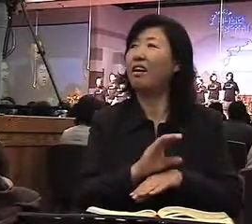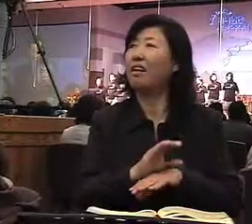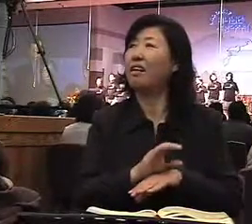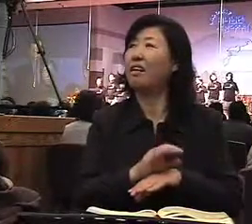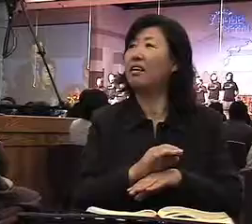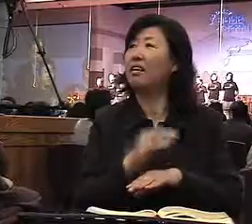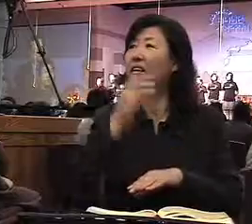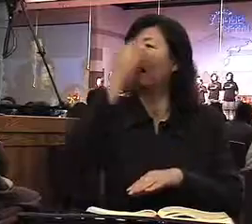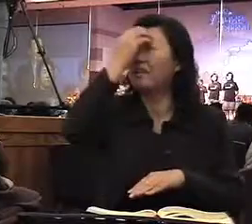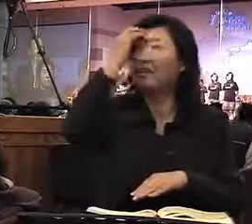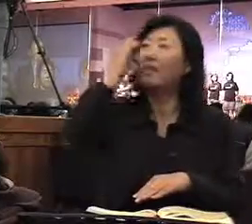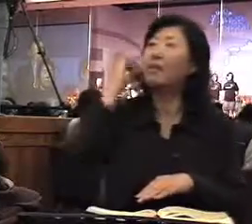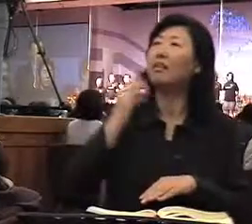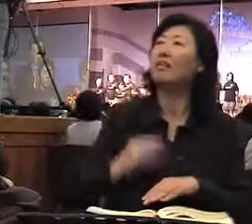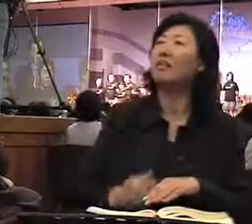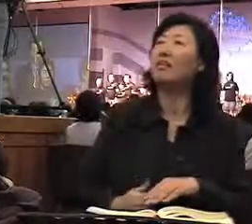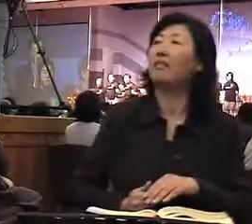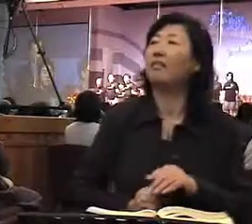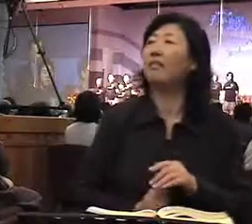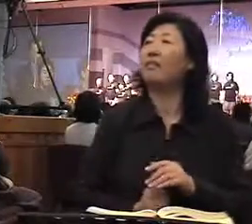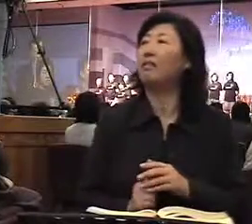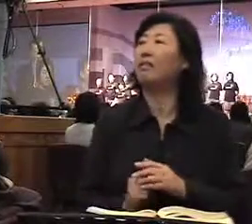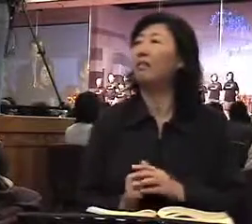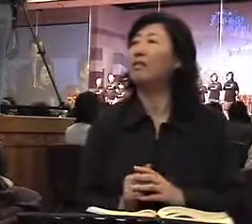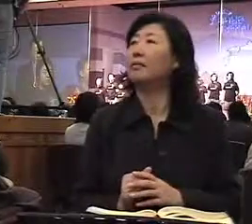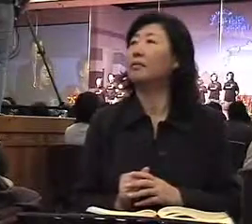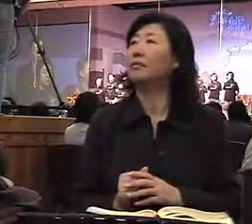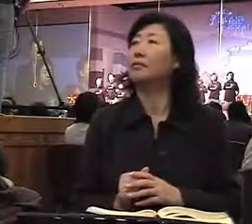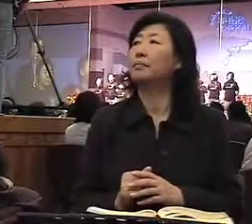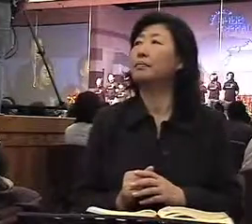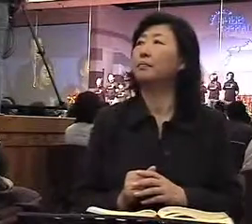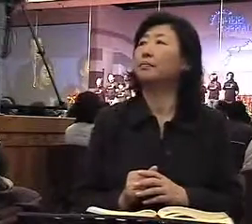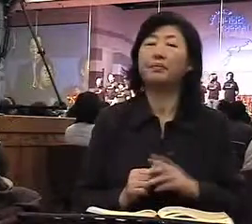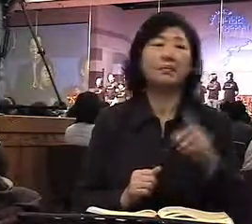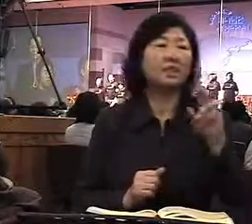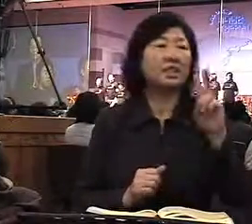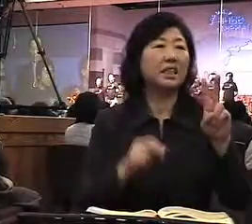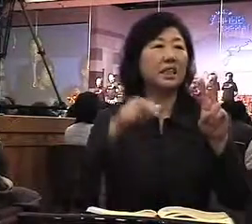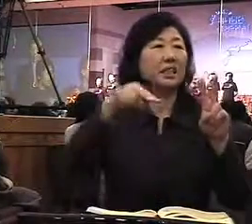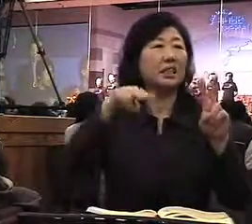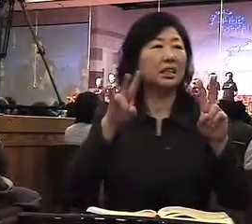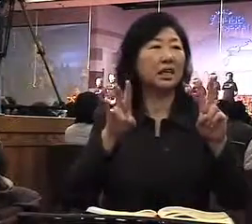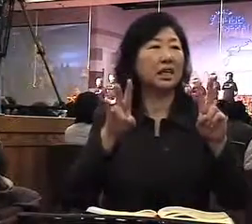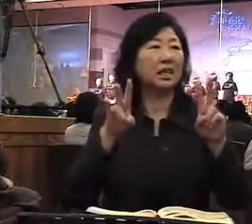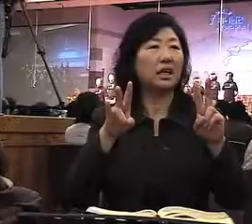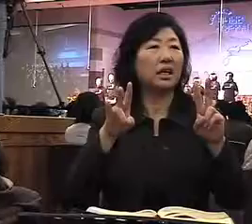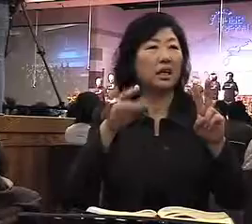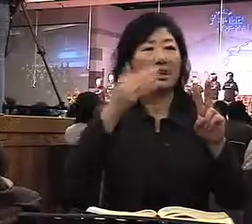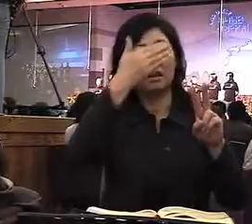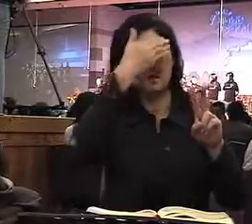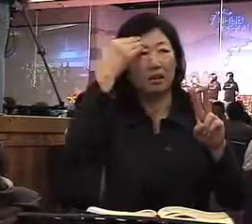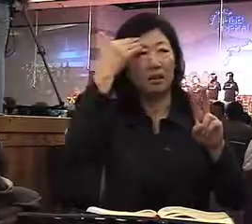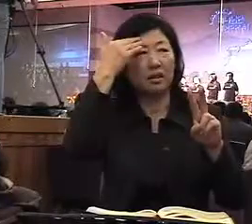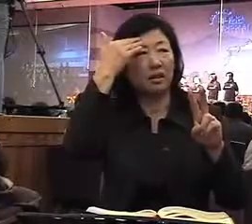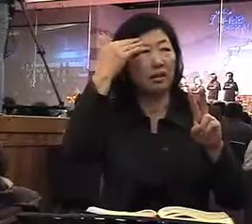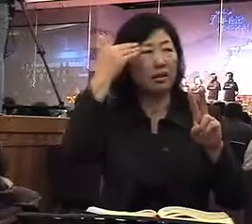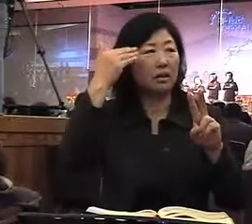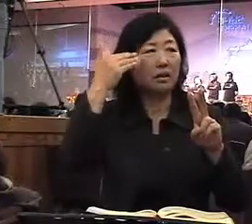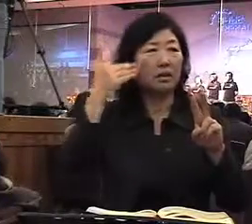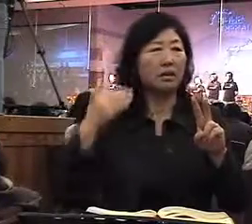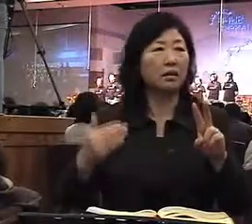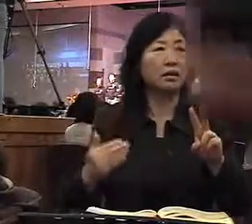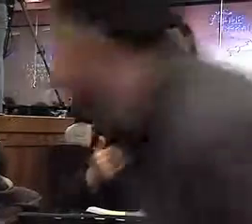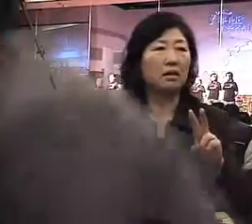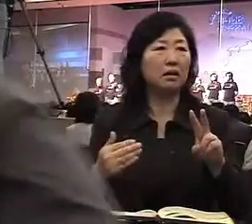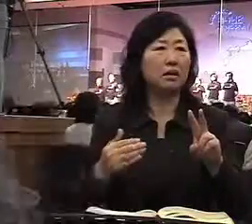일한 공동 예배를 드렸던 교회이고요. 그 교회 2세 청년들은 지금 홀리웨이 예배에 참석하고 있습니다.